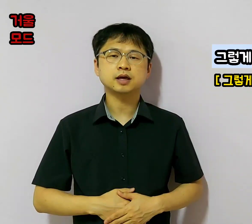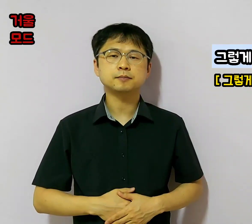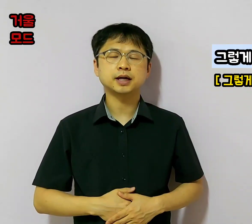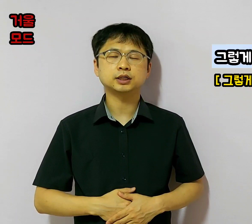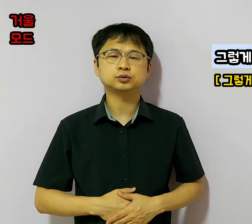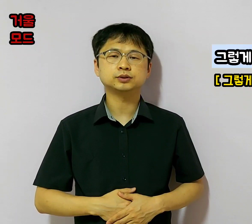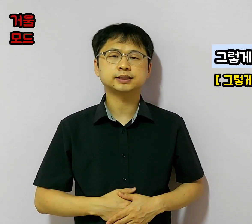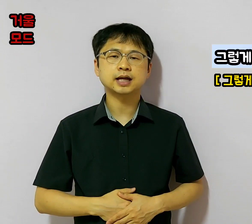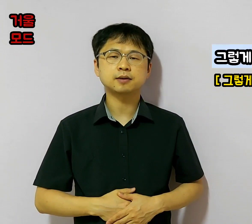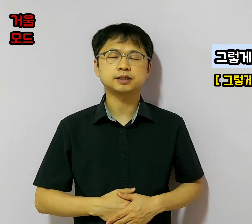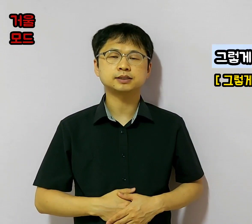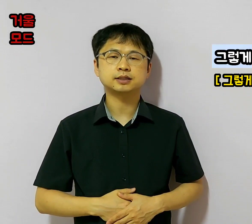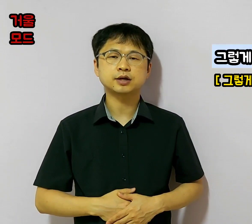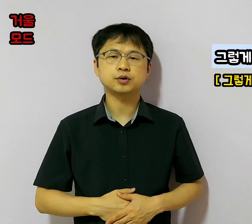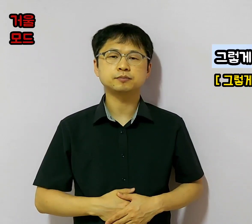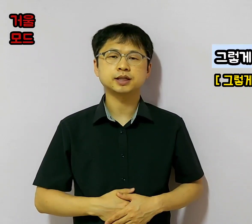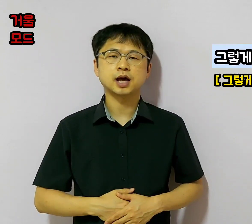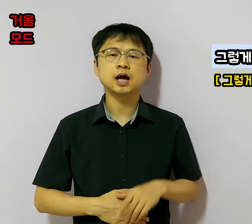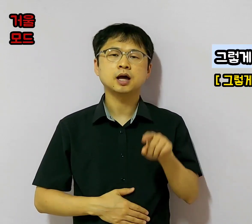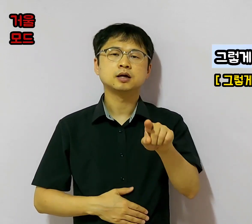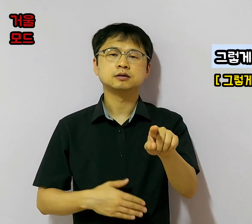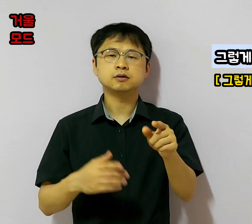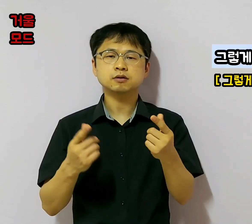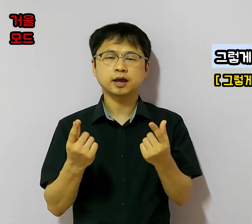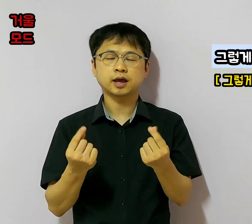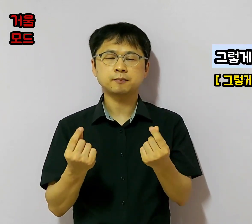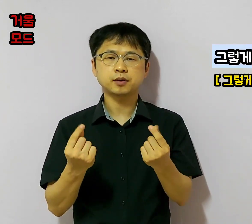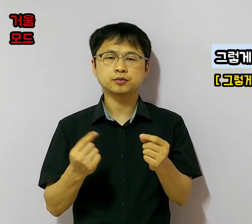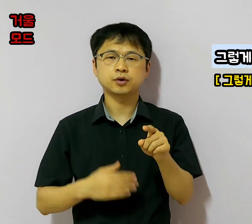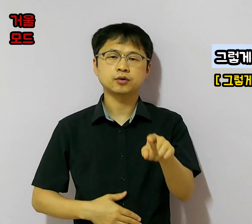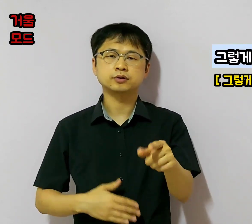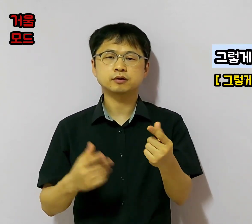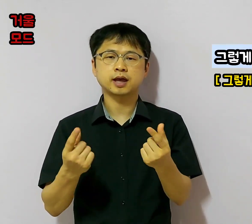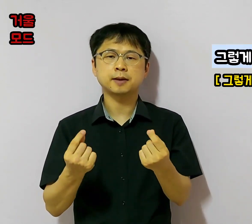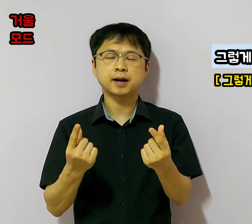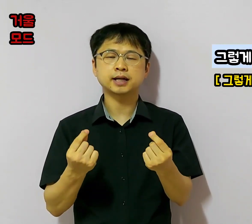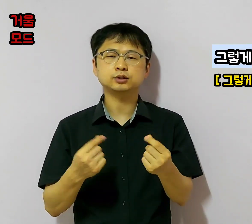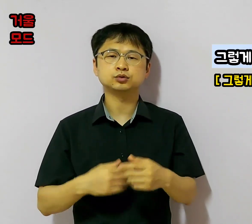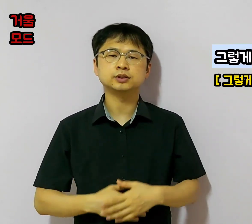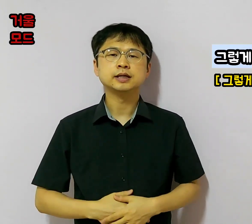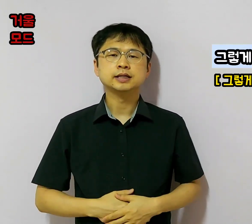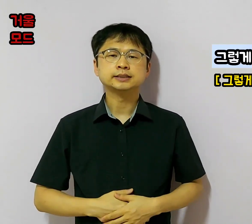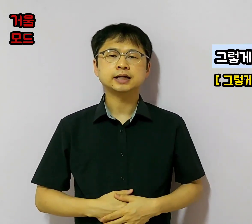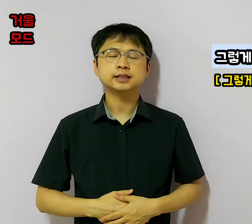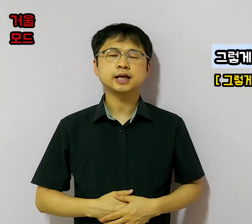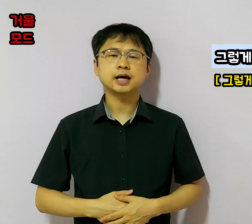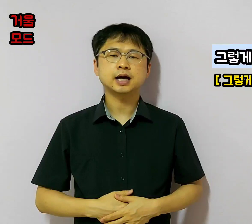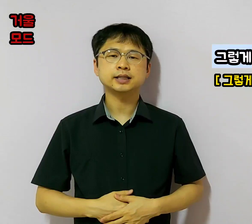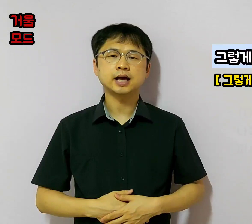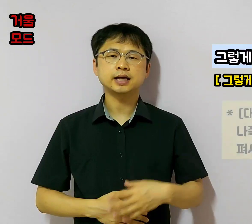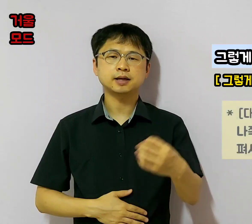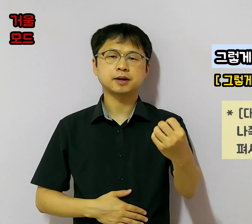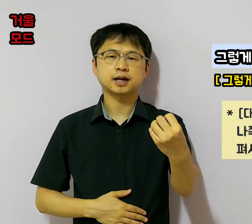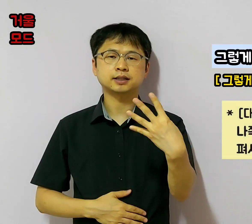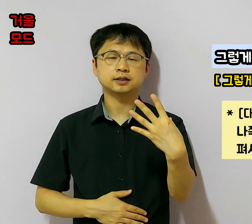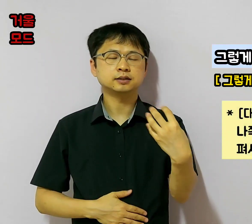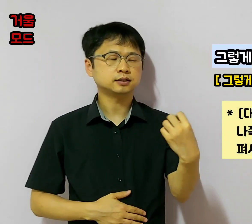그렇게 말해주는 사람이 있을까요? 입니다. 그렇게 배웠고요. 그렇게 말해주는 상대가 나에게 말할 때는